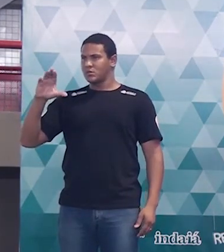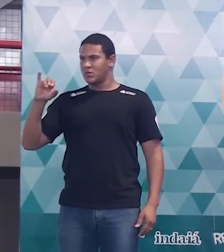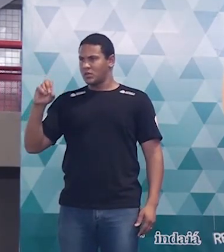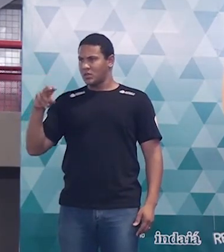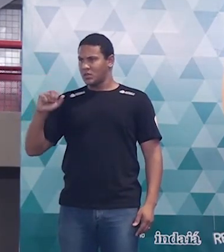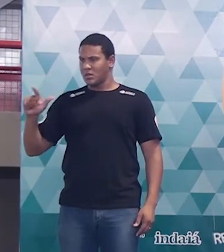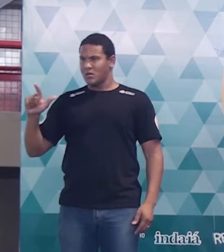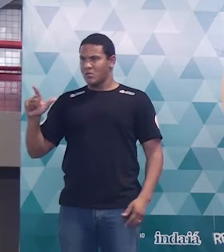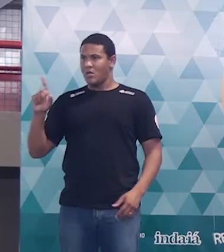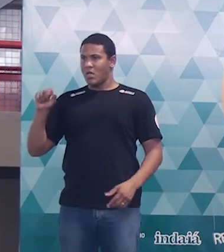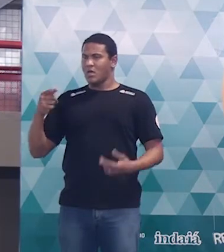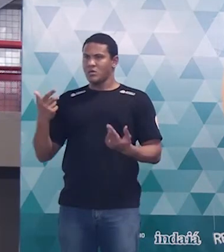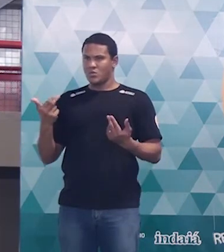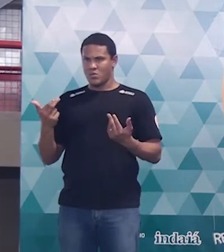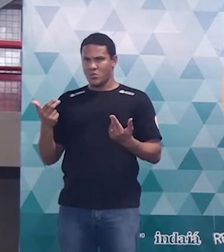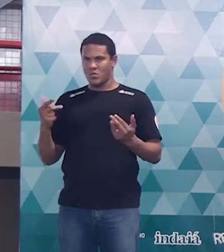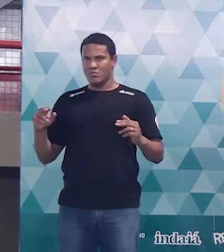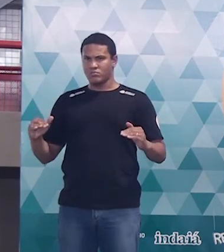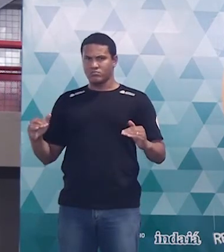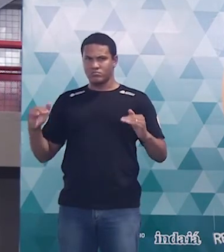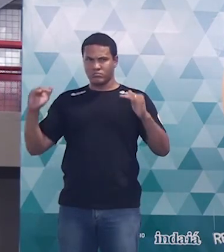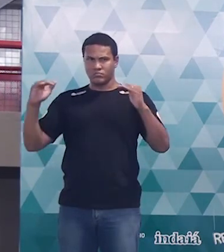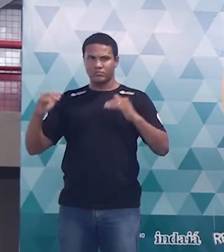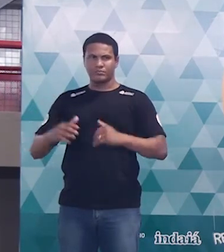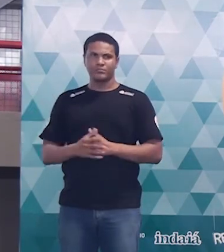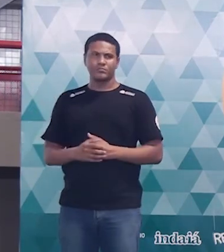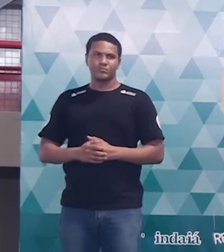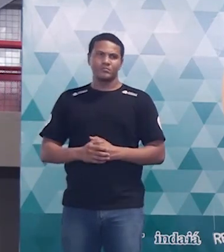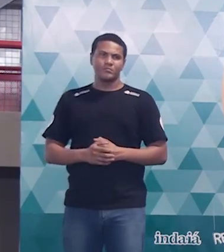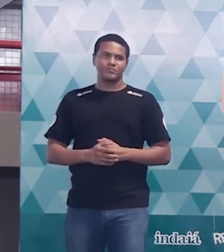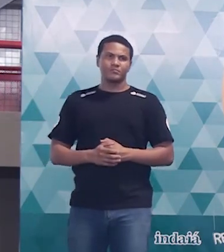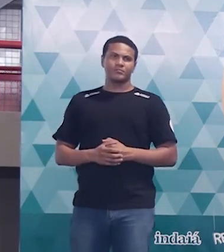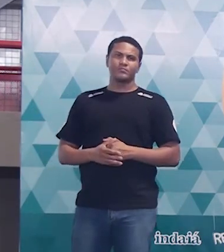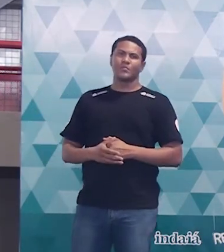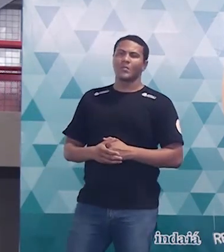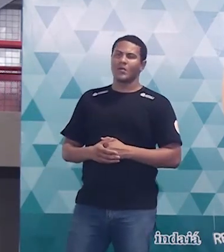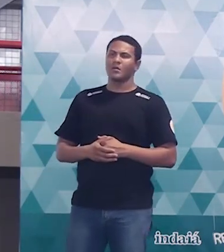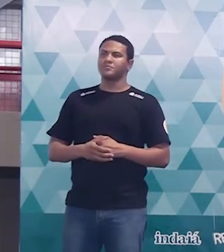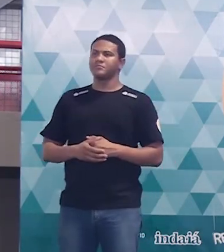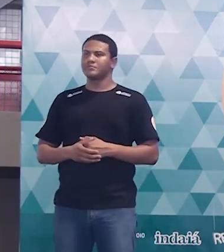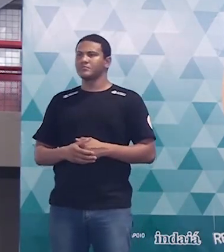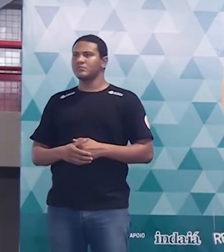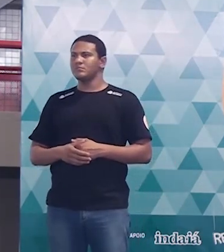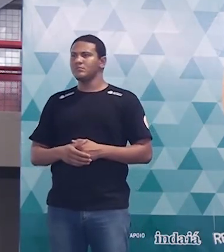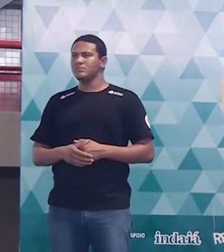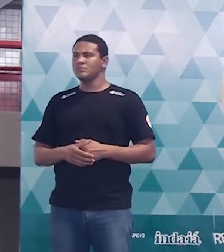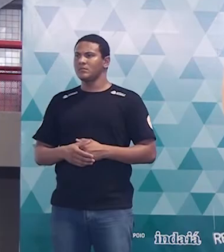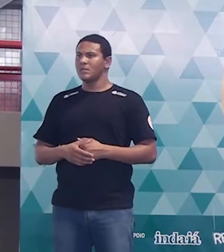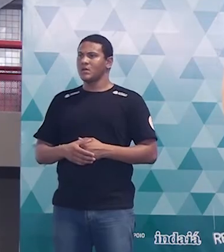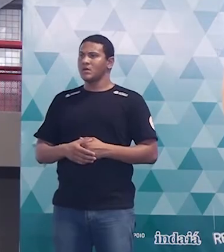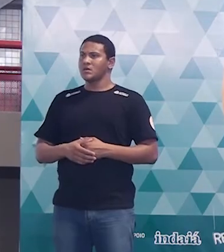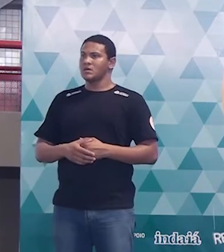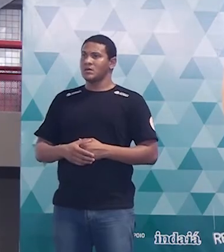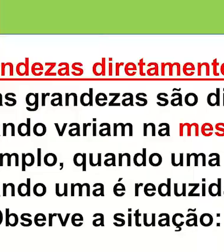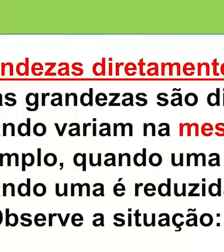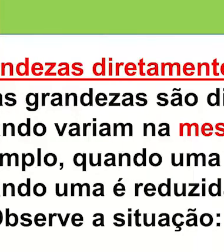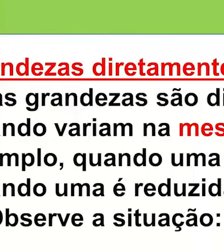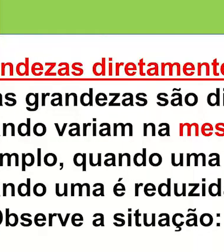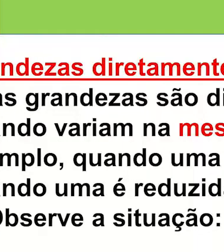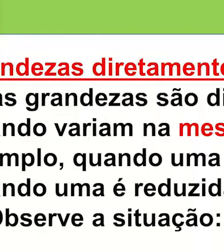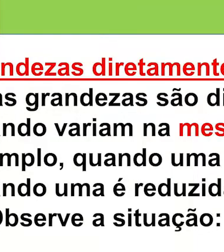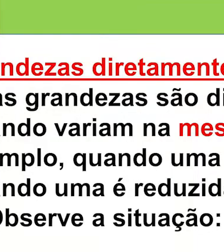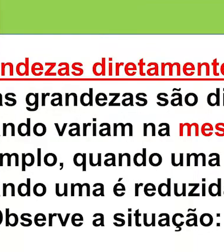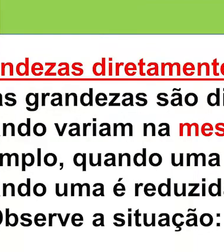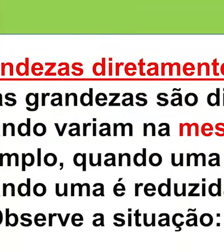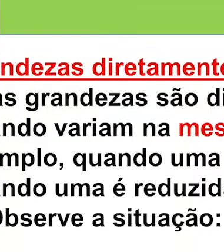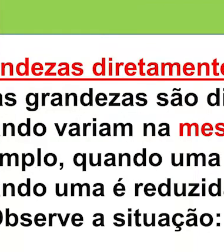mesma razão. Ok? Bom, e do mesmo modo que se eu reduzir uma à metade,